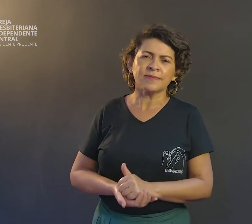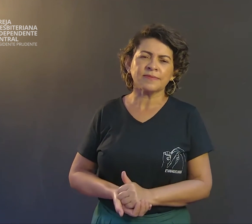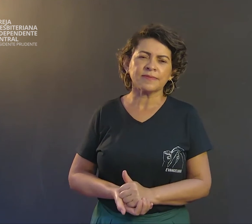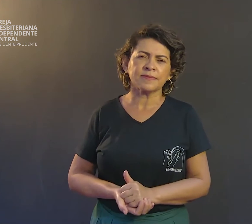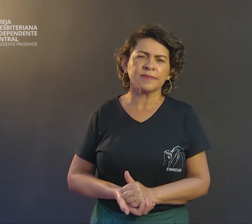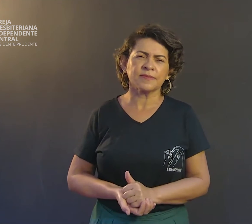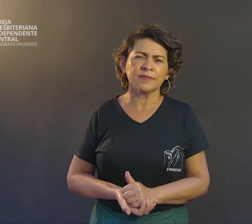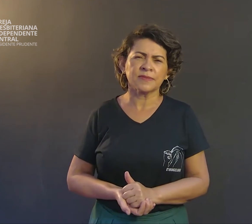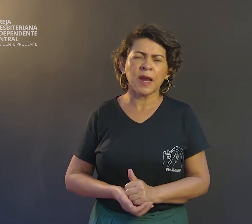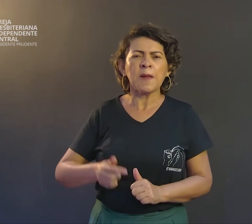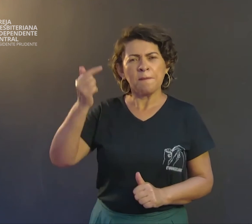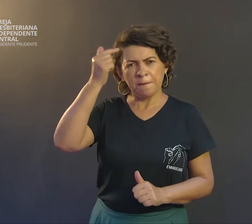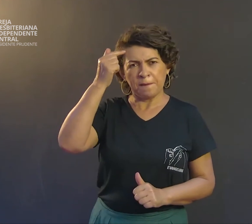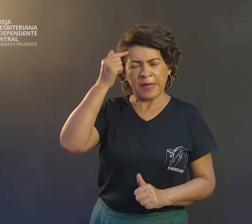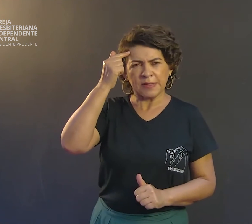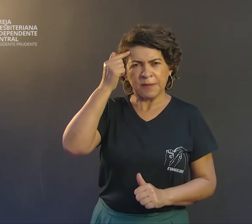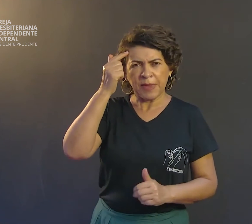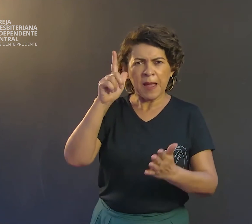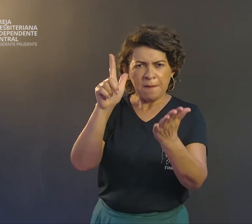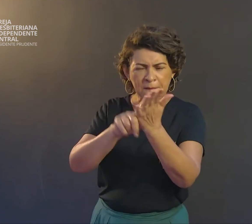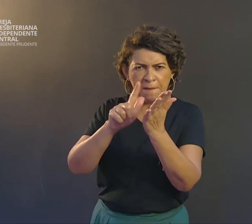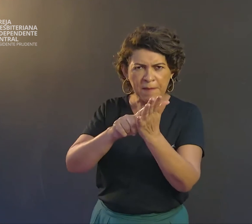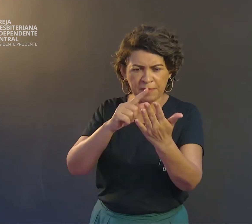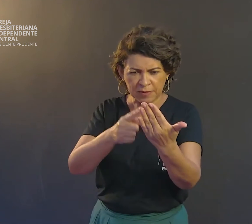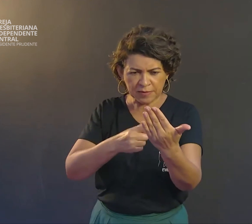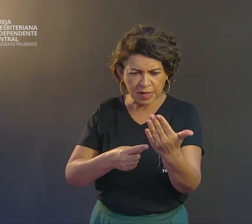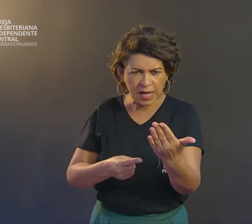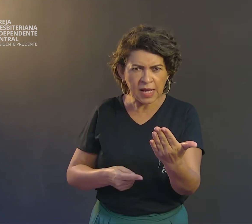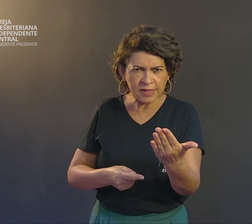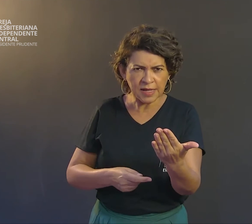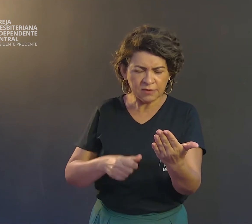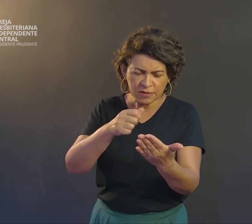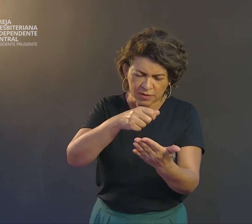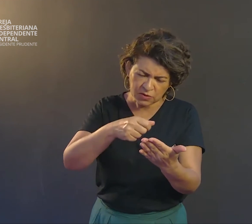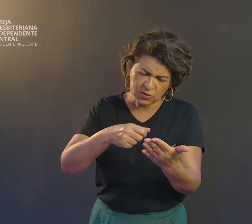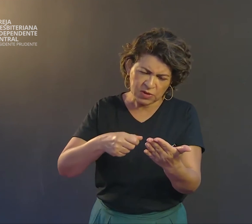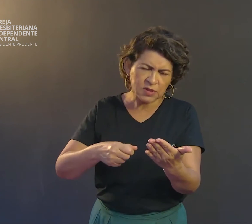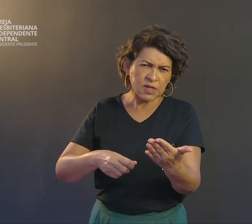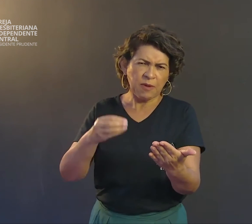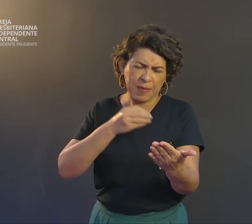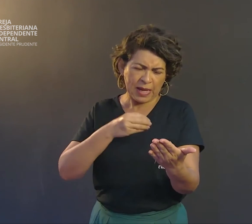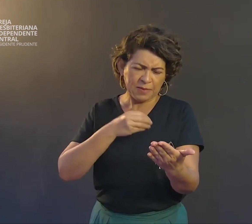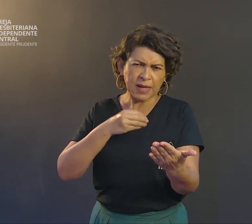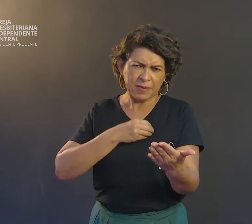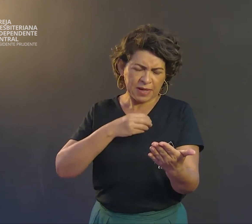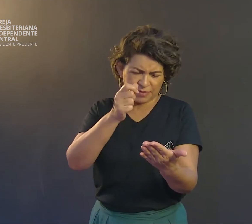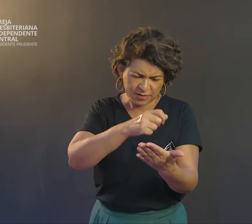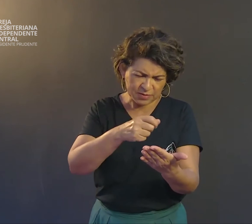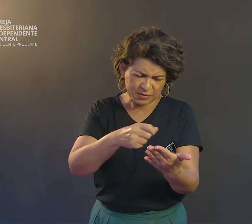Pegue um caderno e escreva nele todos os seus pecados recorrentes. Não justifique